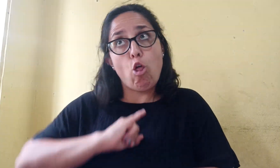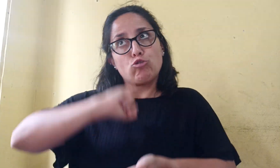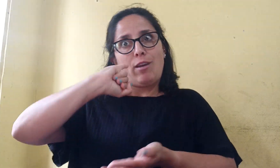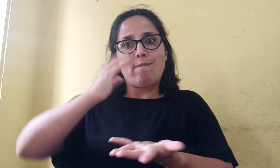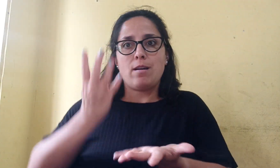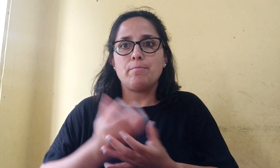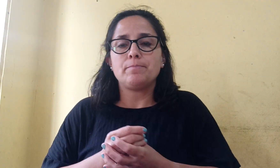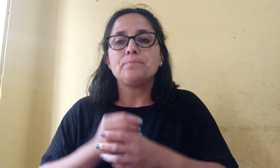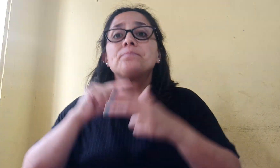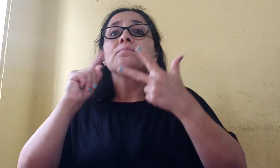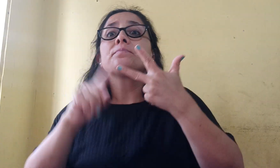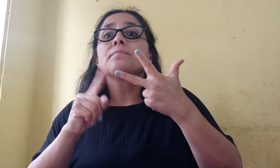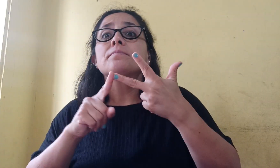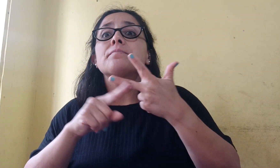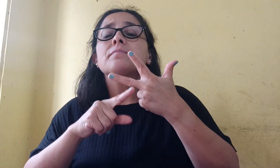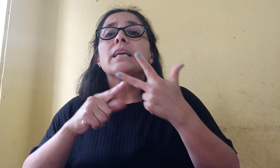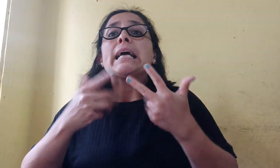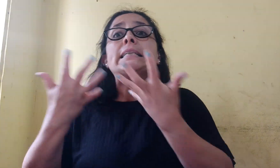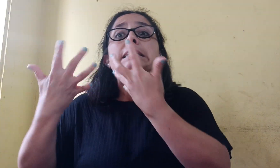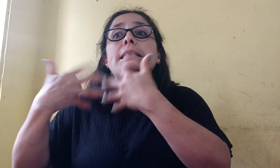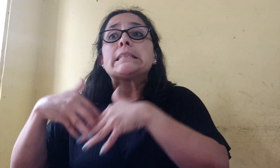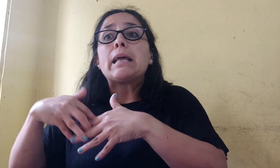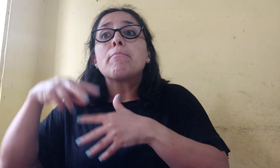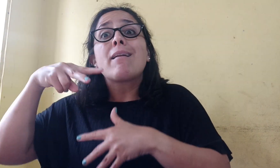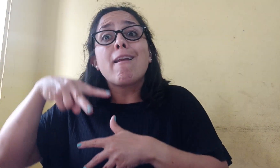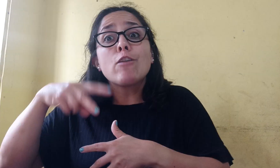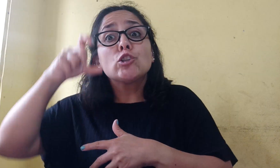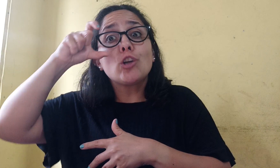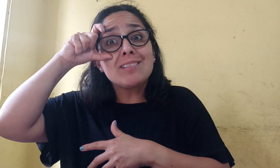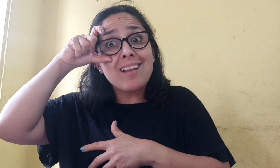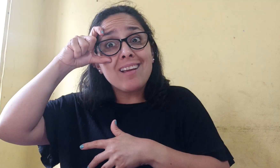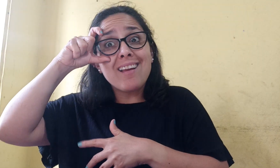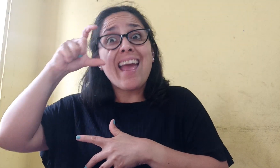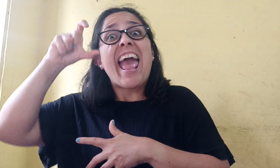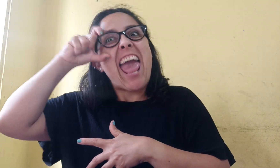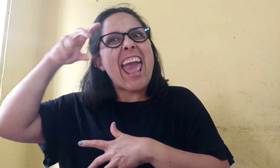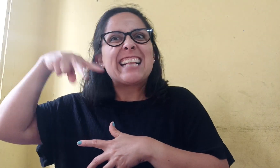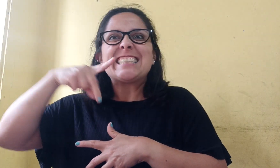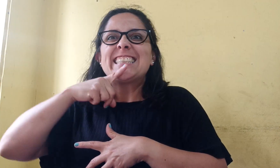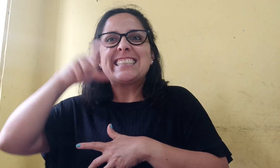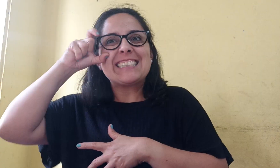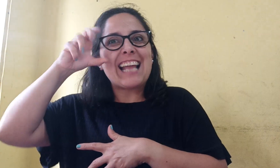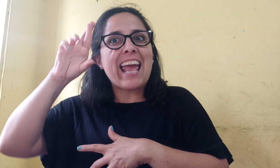nervioso entérico también tiene sus propios receptores y neuronas sensitivas del tubo digestivo